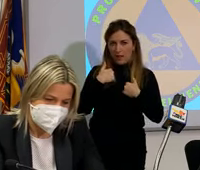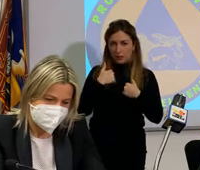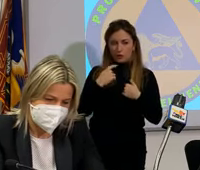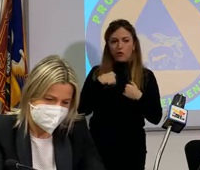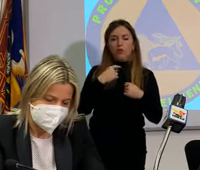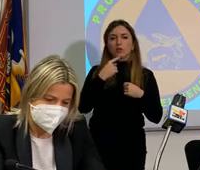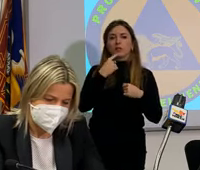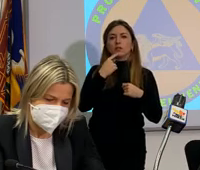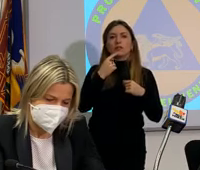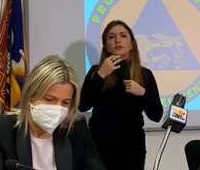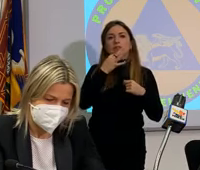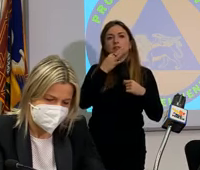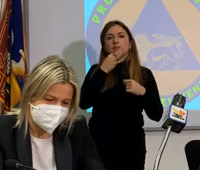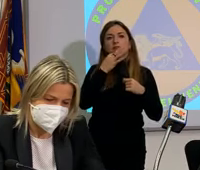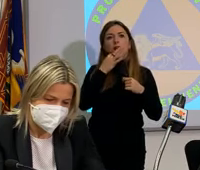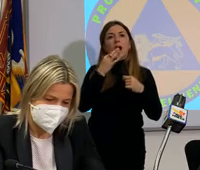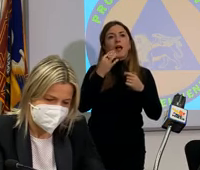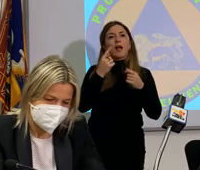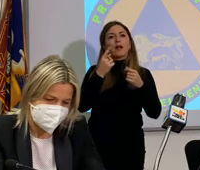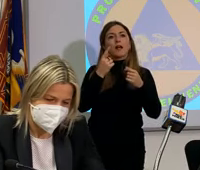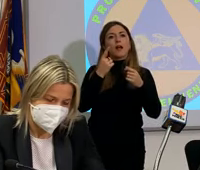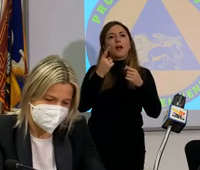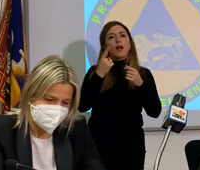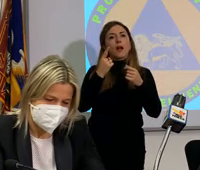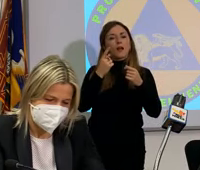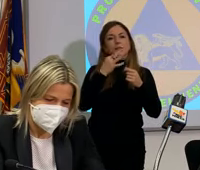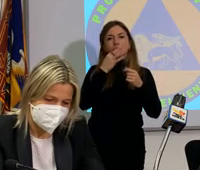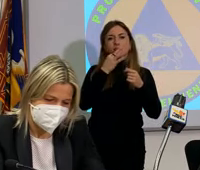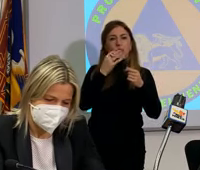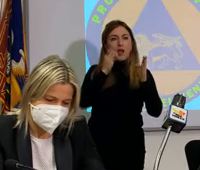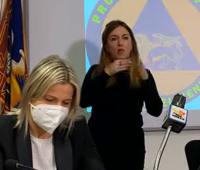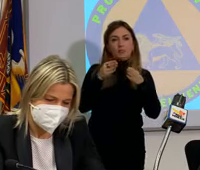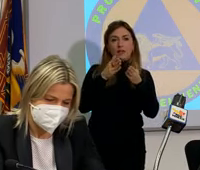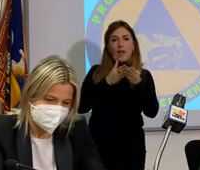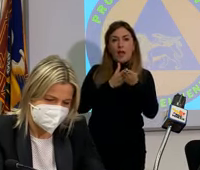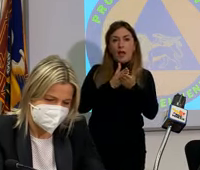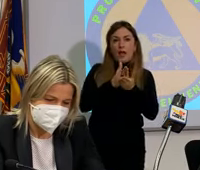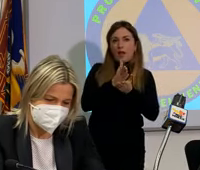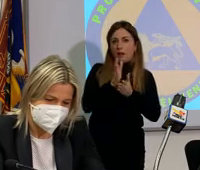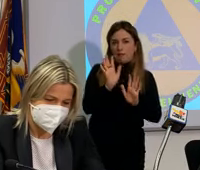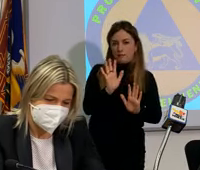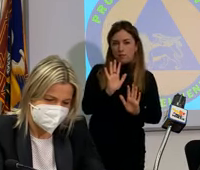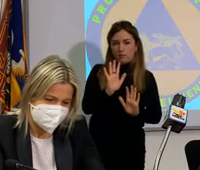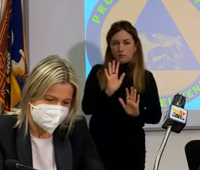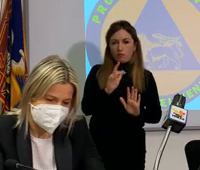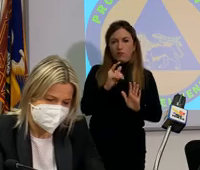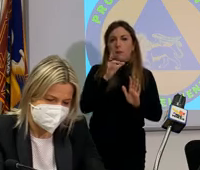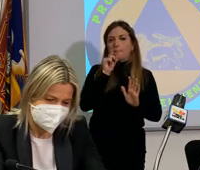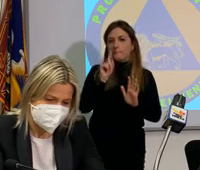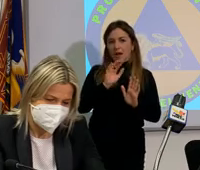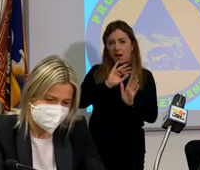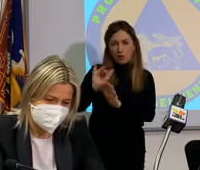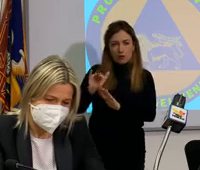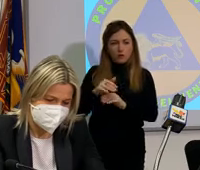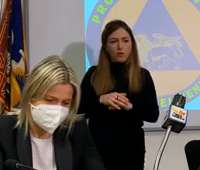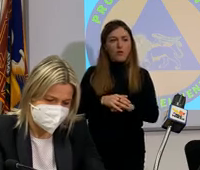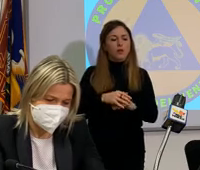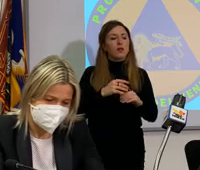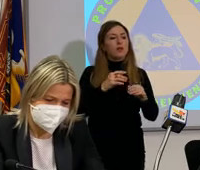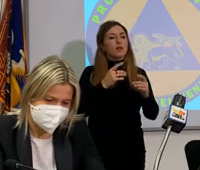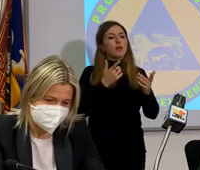di degenza ve ne parlo però ha parlato della degenza parlava del fatto che l'iper afflusso in